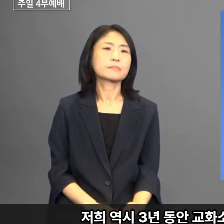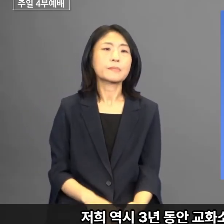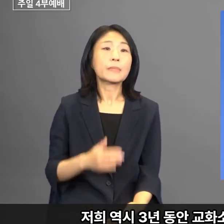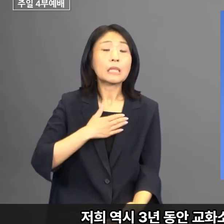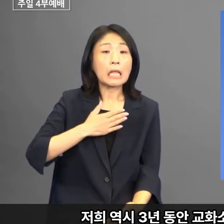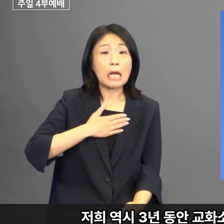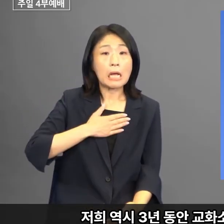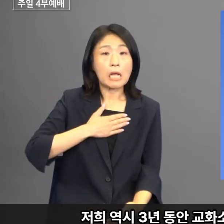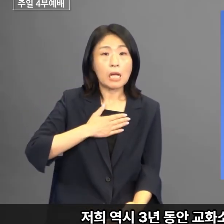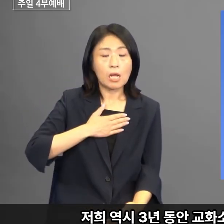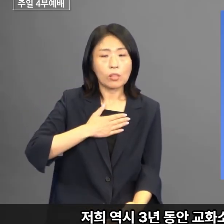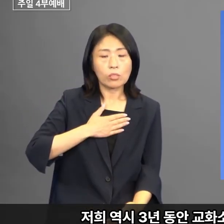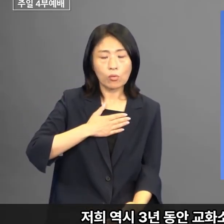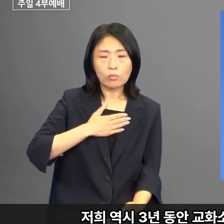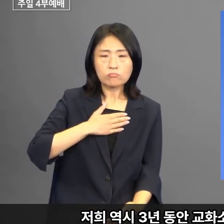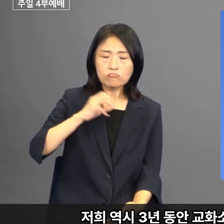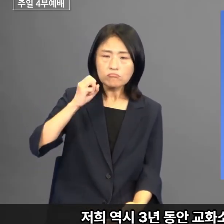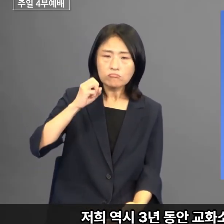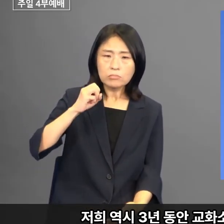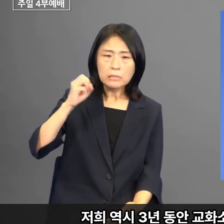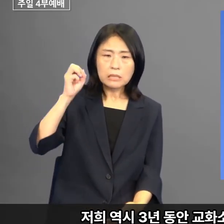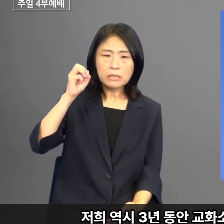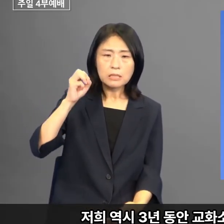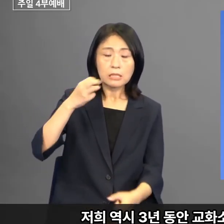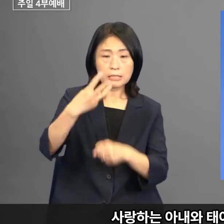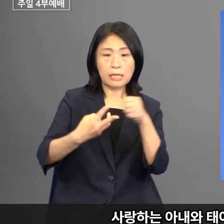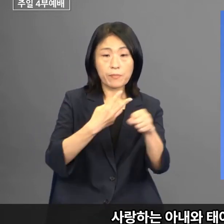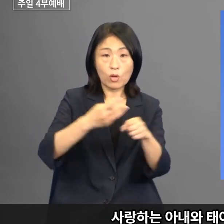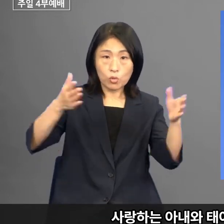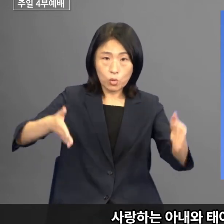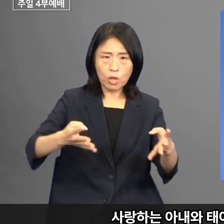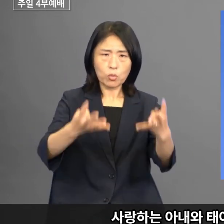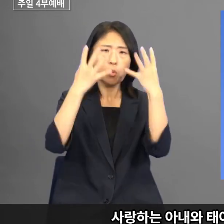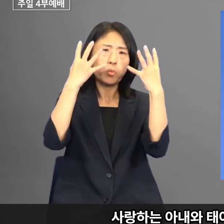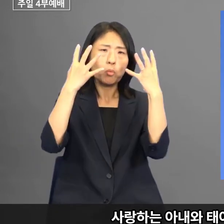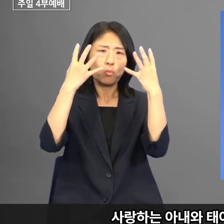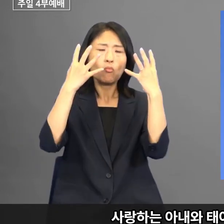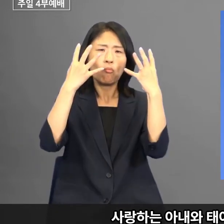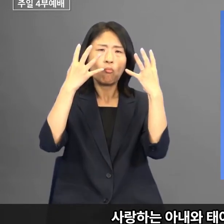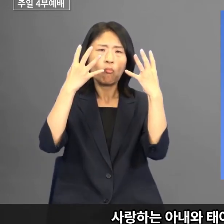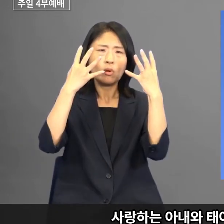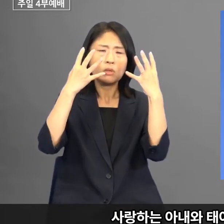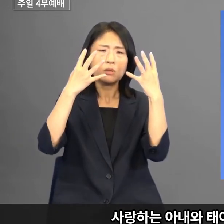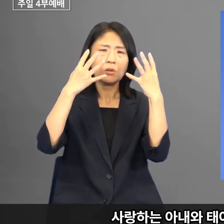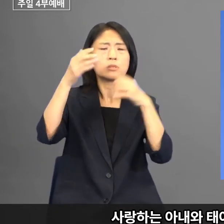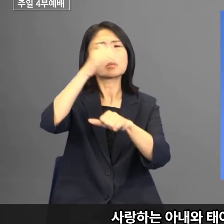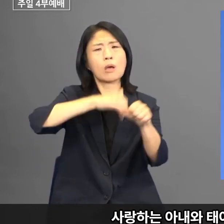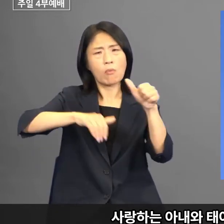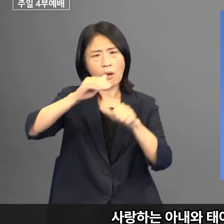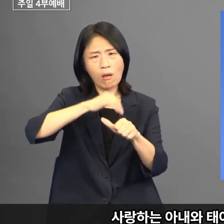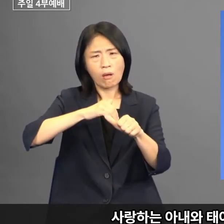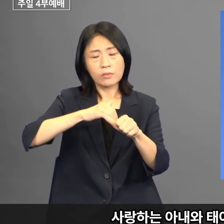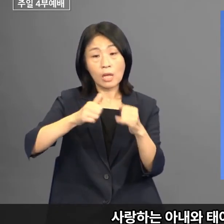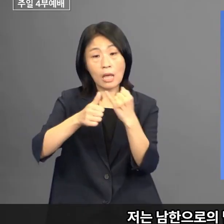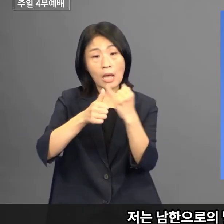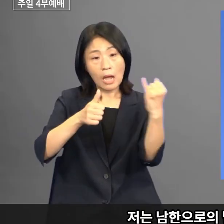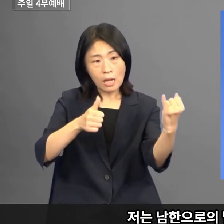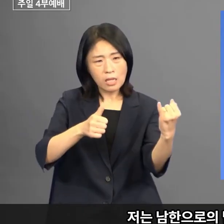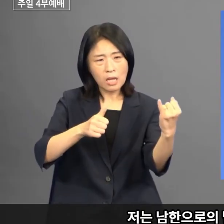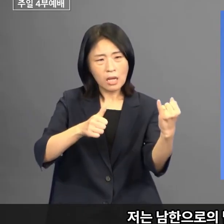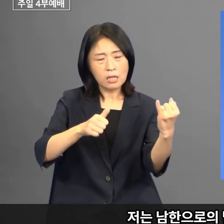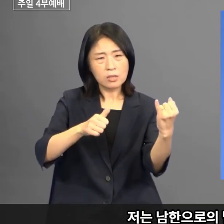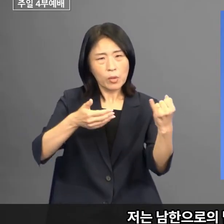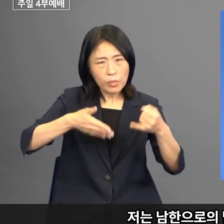역시 3년 동안 교화소에 가야 할 위기에 처했을 때 사랑하는 아내와 태어날 아이의 미래를 위해